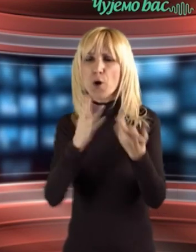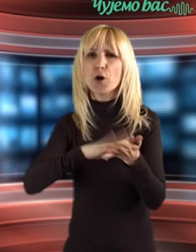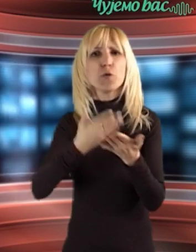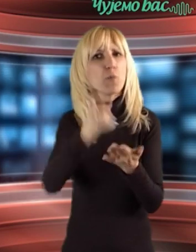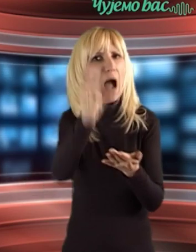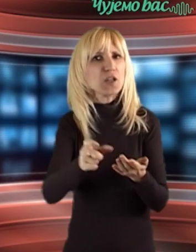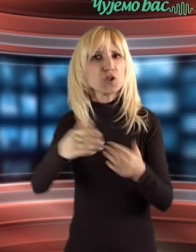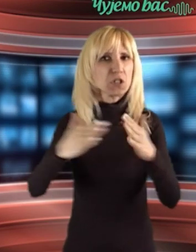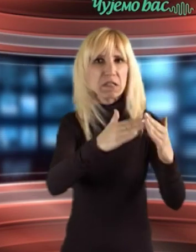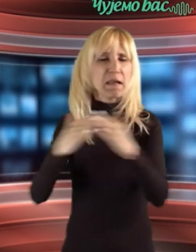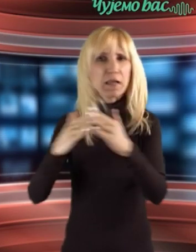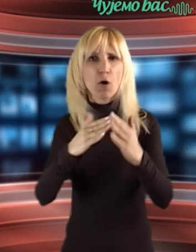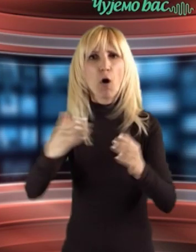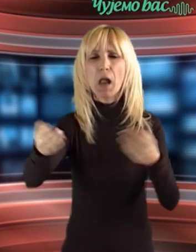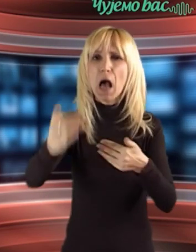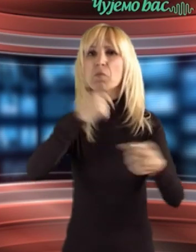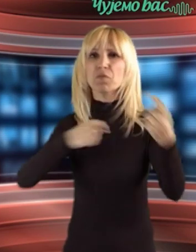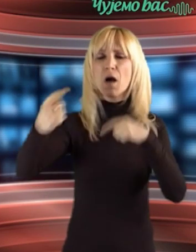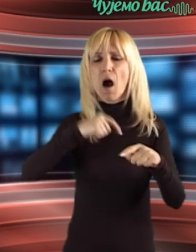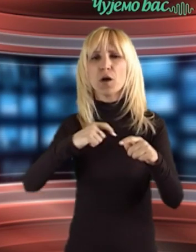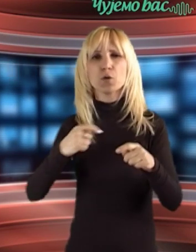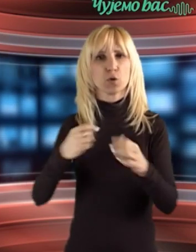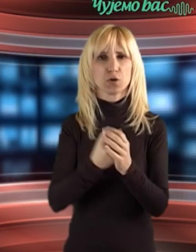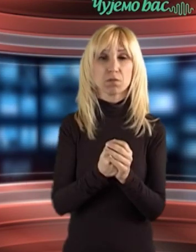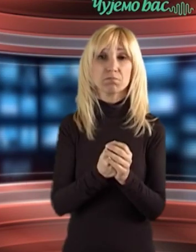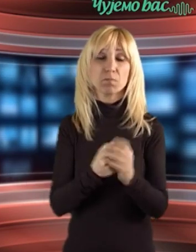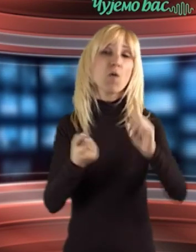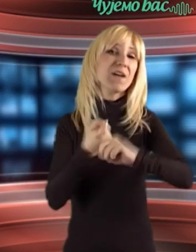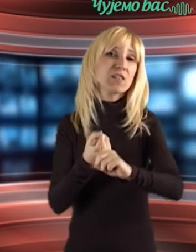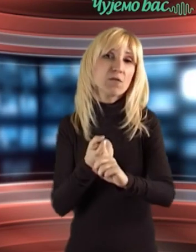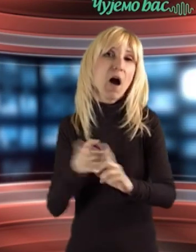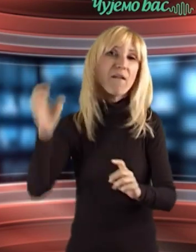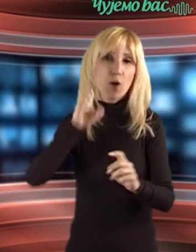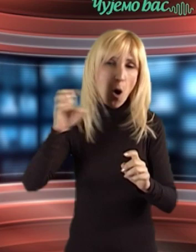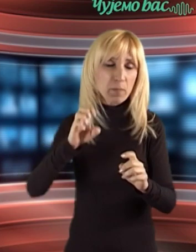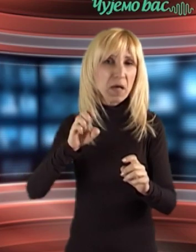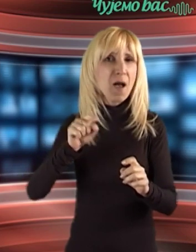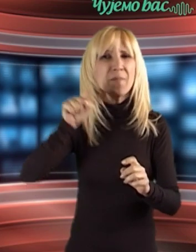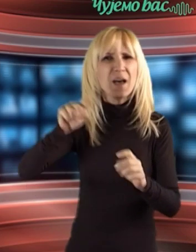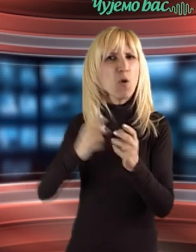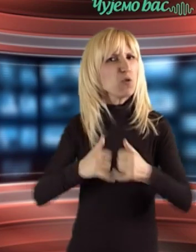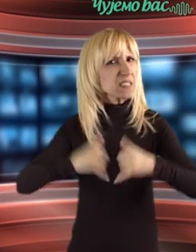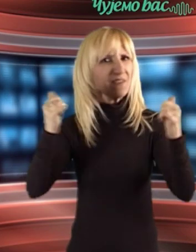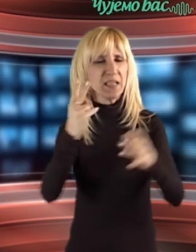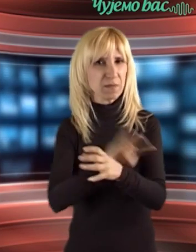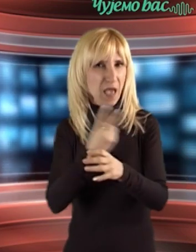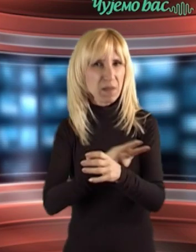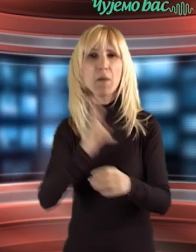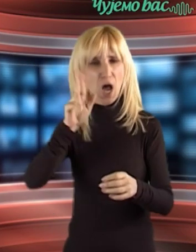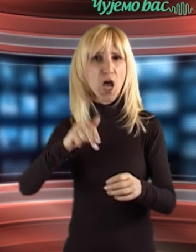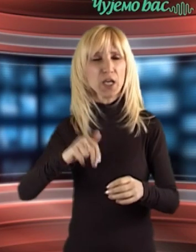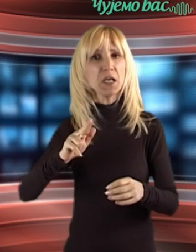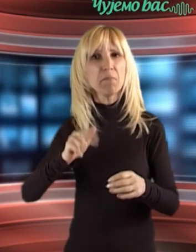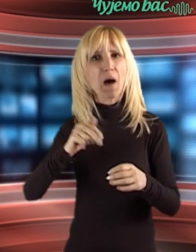A što se tiče Evrope, pa formalno obrazovanje postoji u svim malo razvijenijim zemljama.